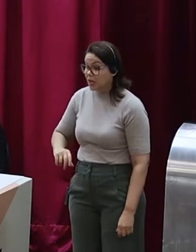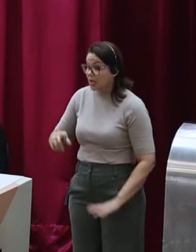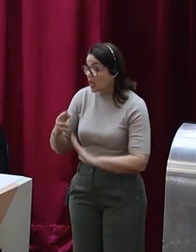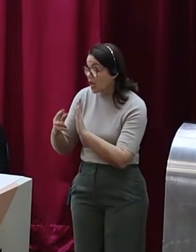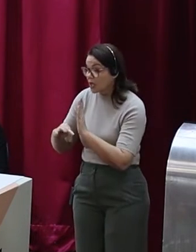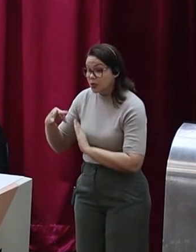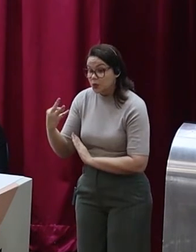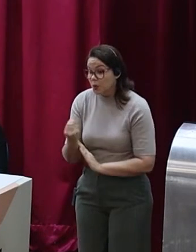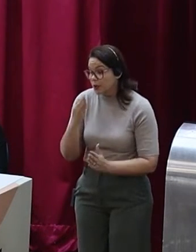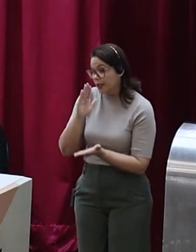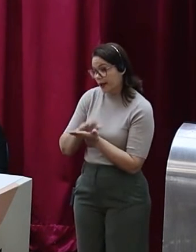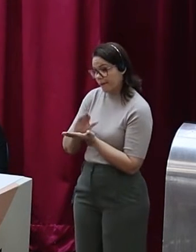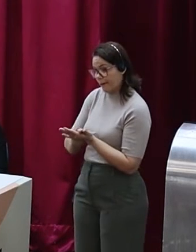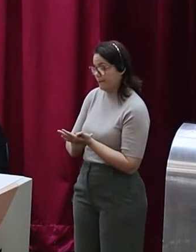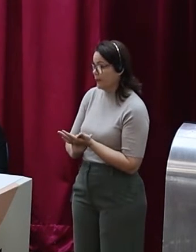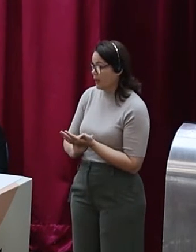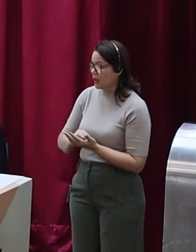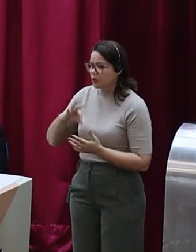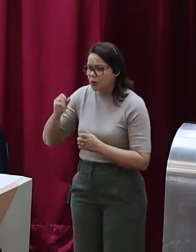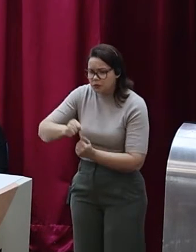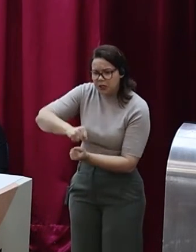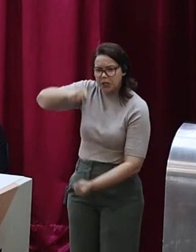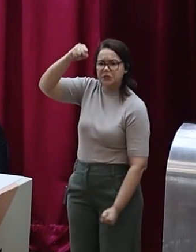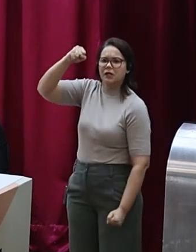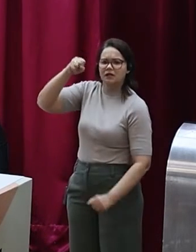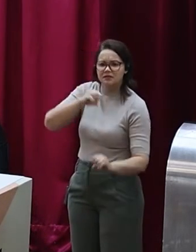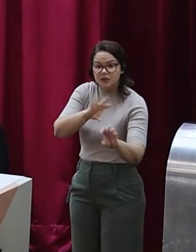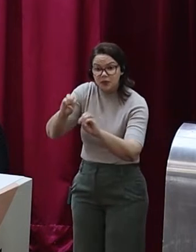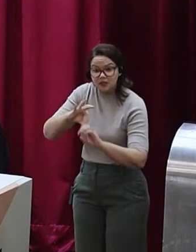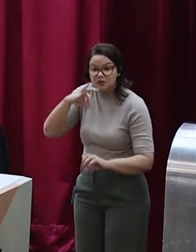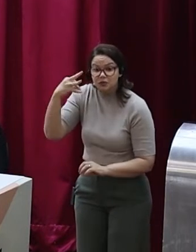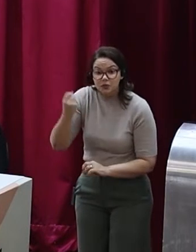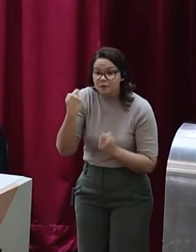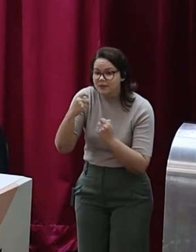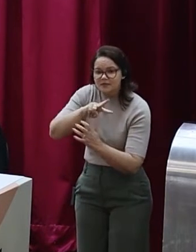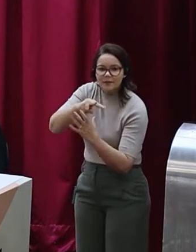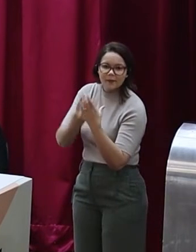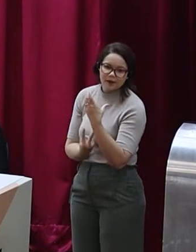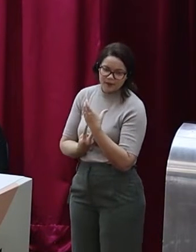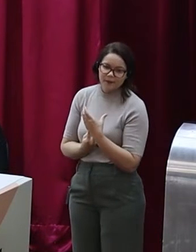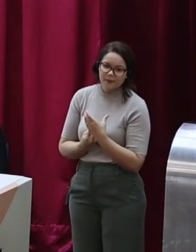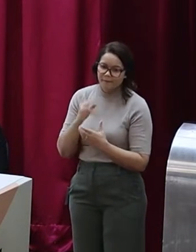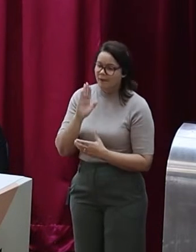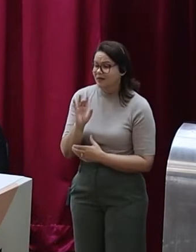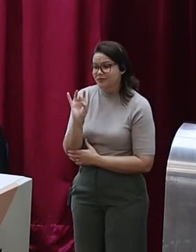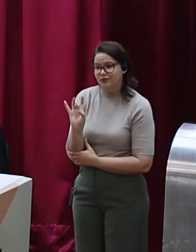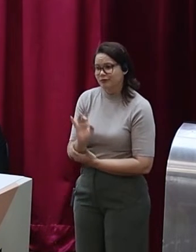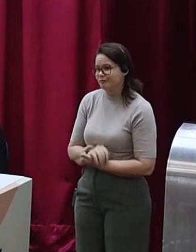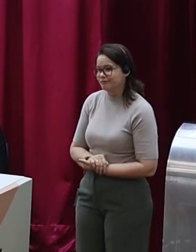cartelerías tienen que estar bilingües. La educación, la escuela tiene que ser bilingüe, desde el preescolar hasta la universidad, pero no pasa eso.